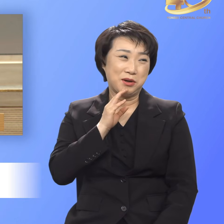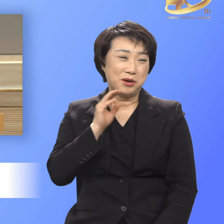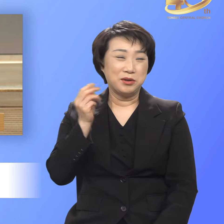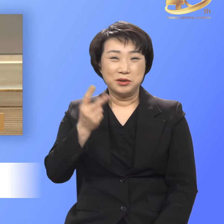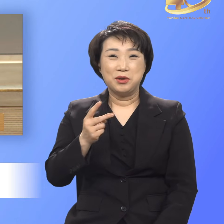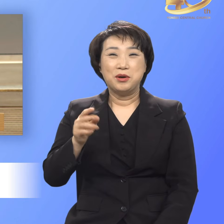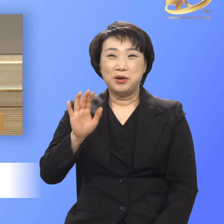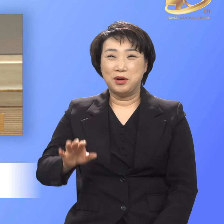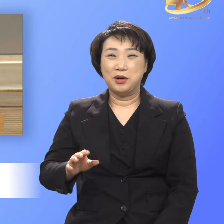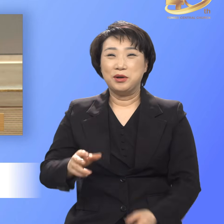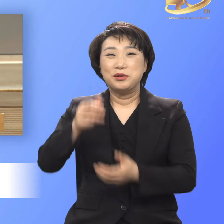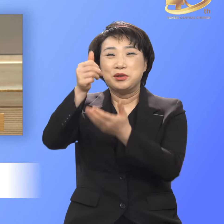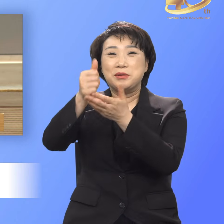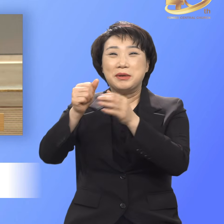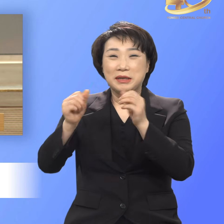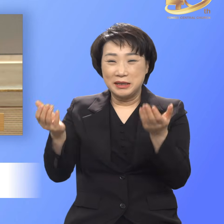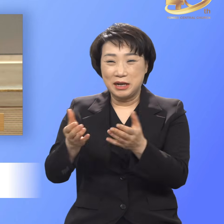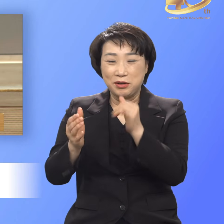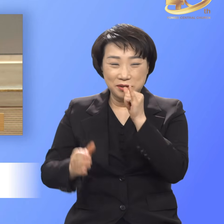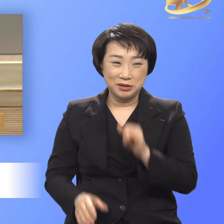위에는 주님이 그렇게 역사하신다.